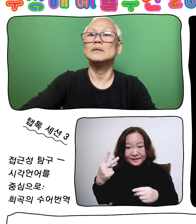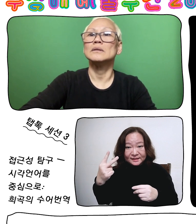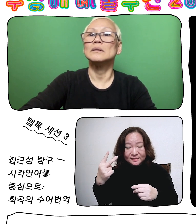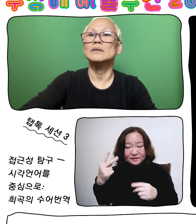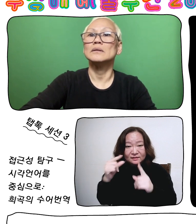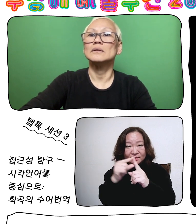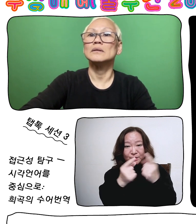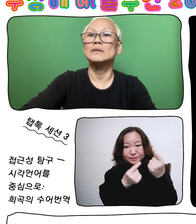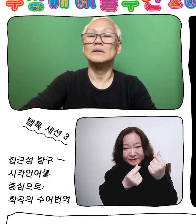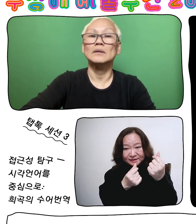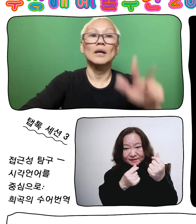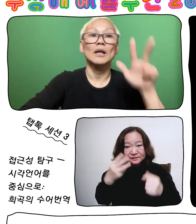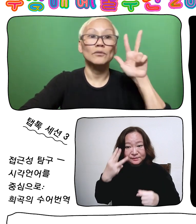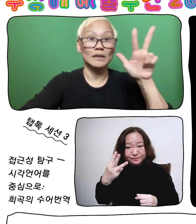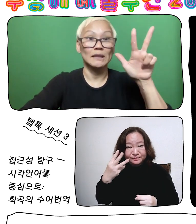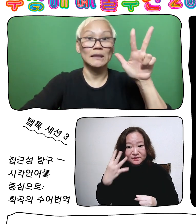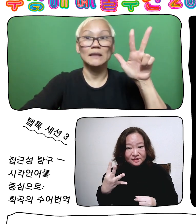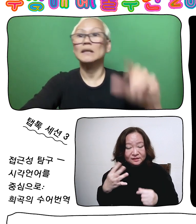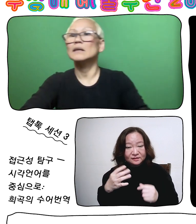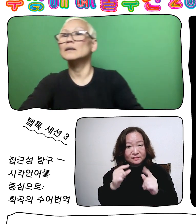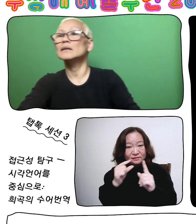있어요.